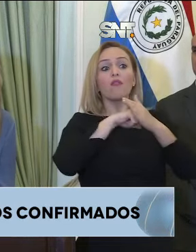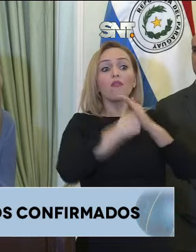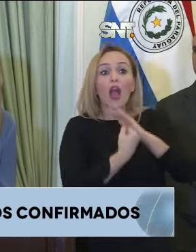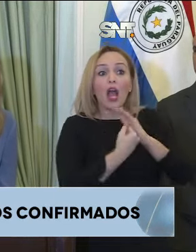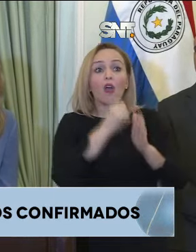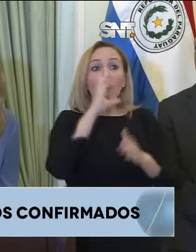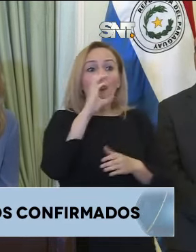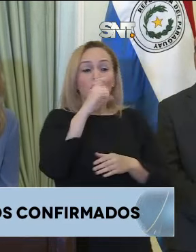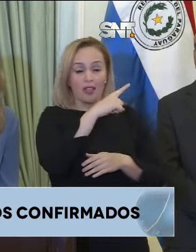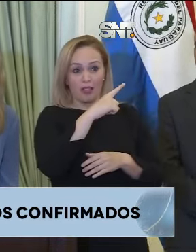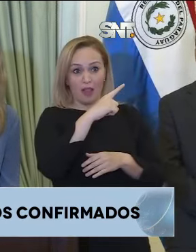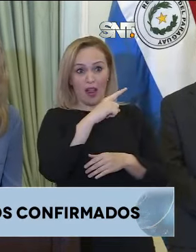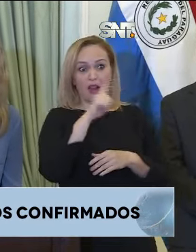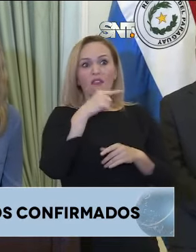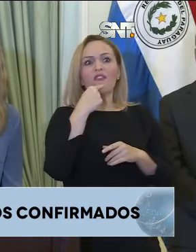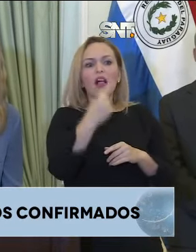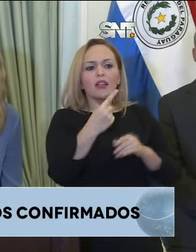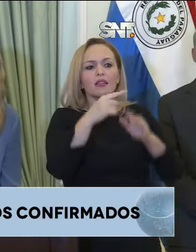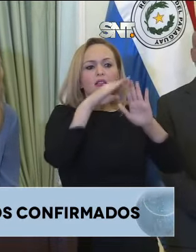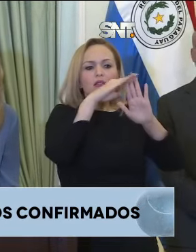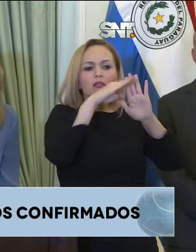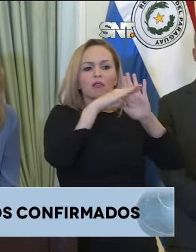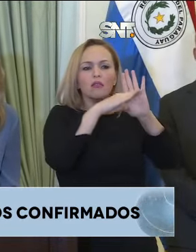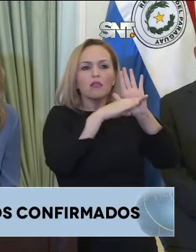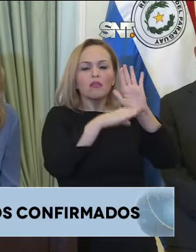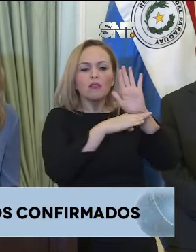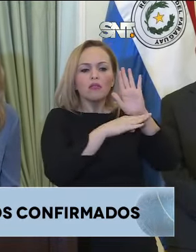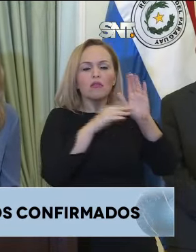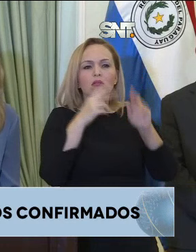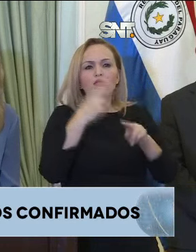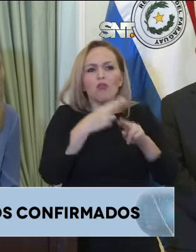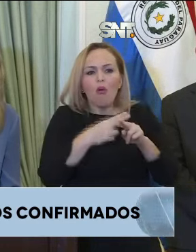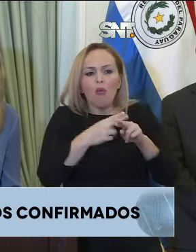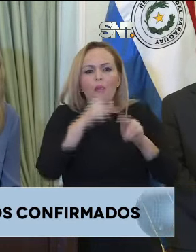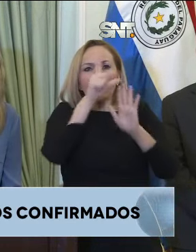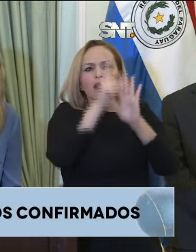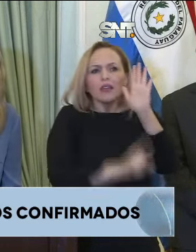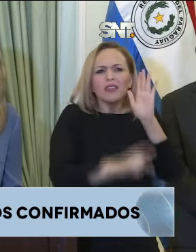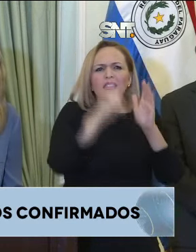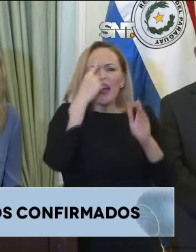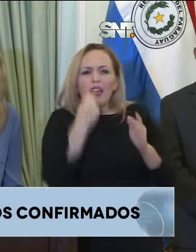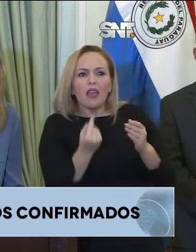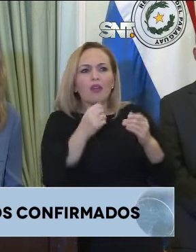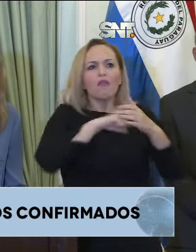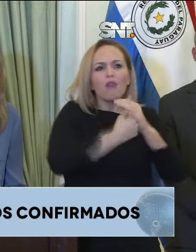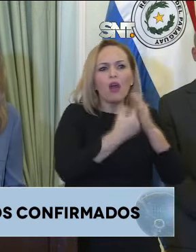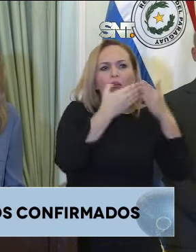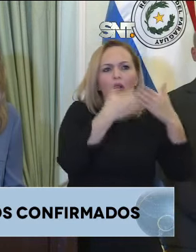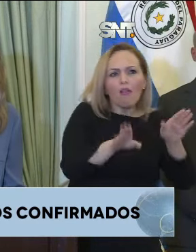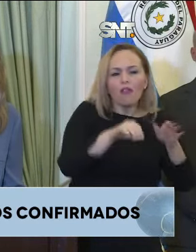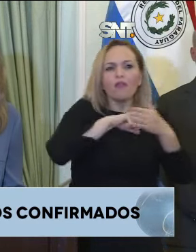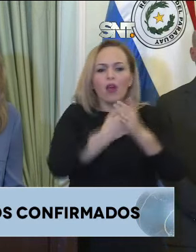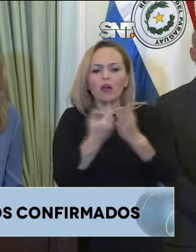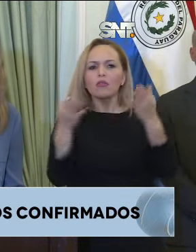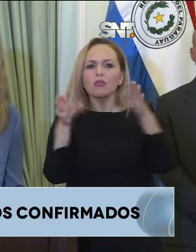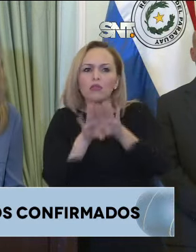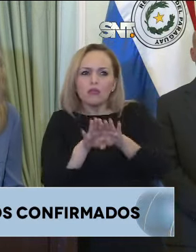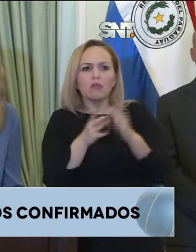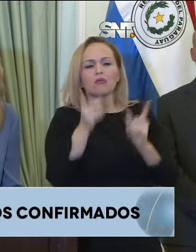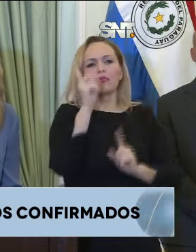Central disponga que sea necesario para el normal funcionamiento del sistema financiero. Vale decir,